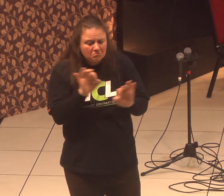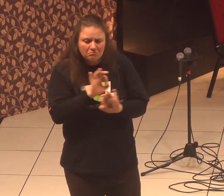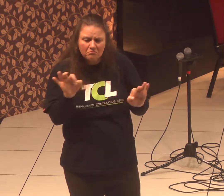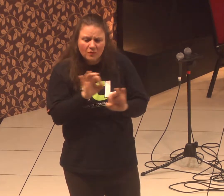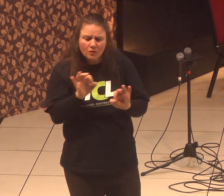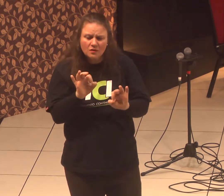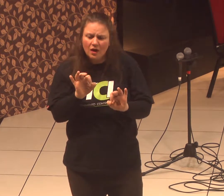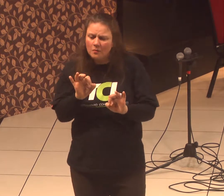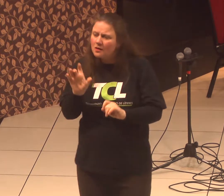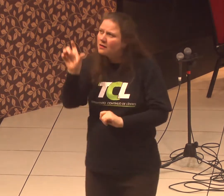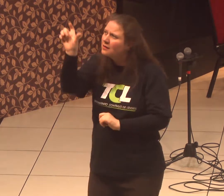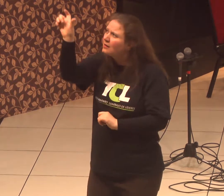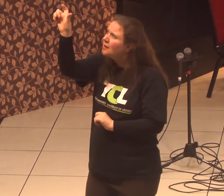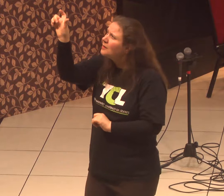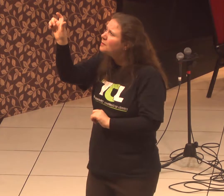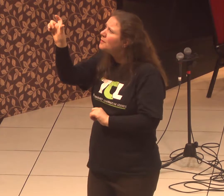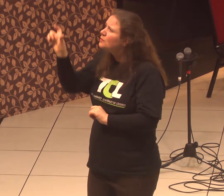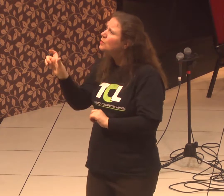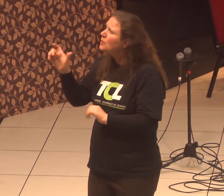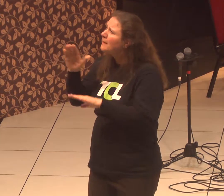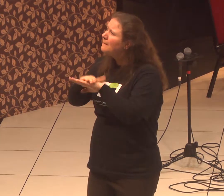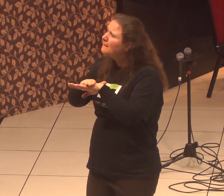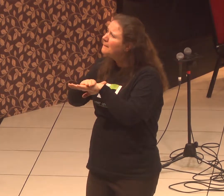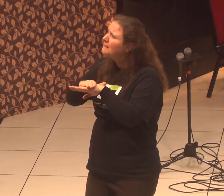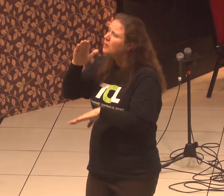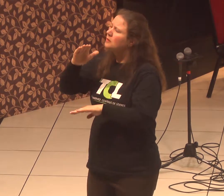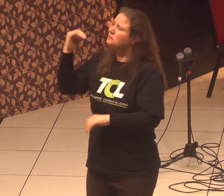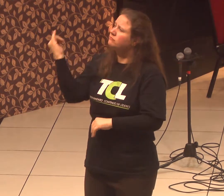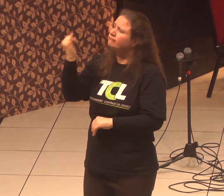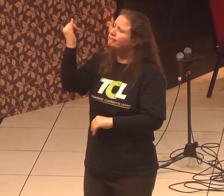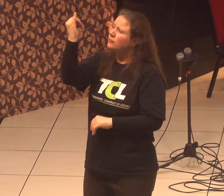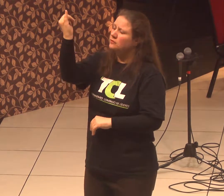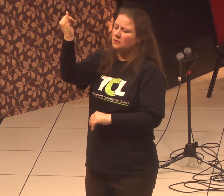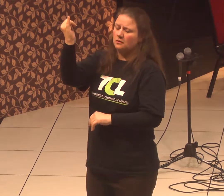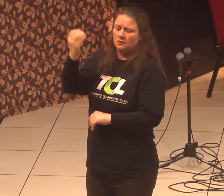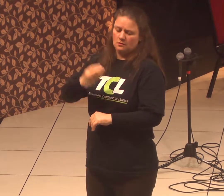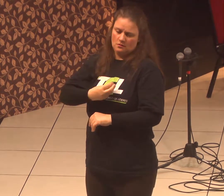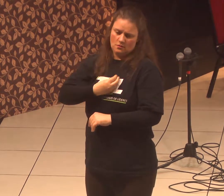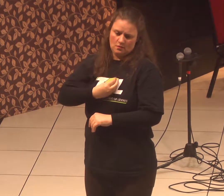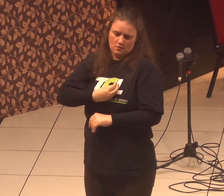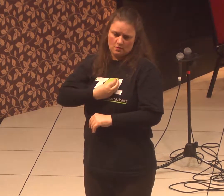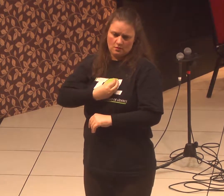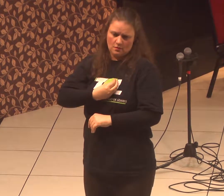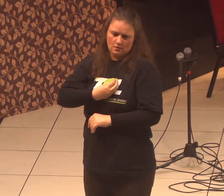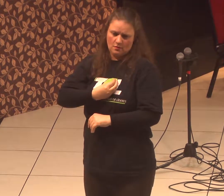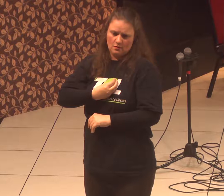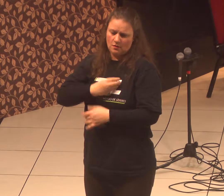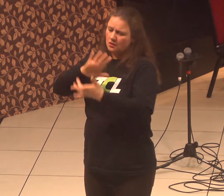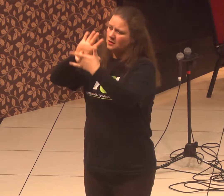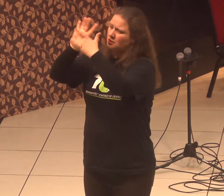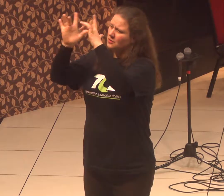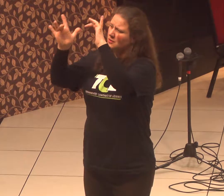quem eles mais precisam, realmente necessitam.